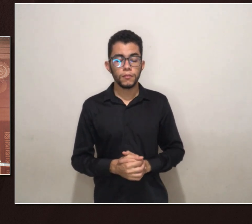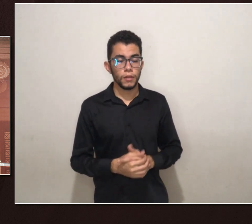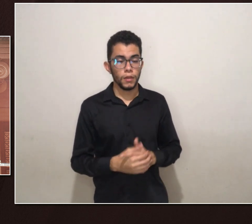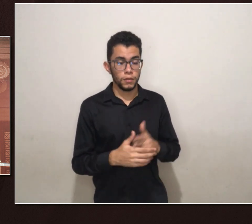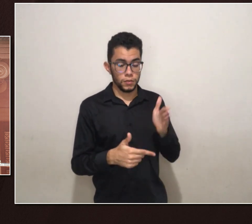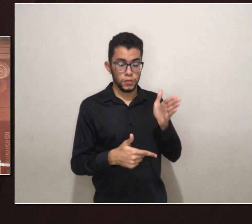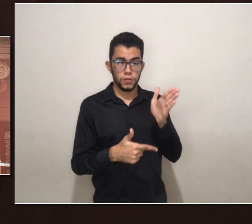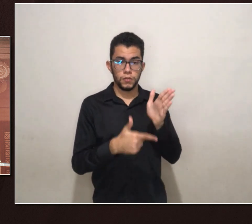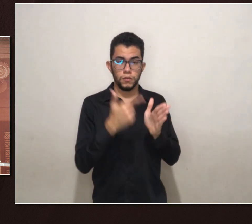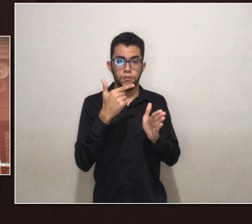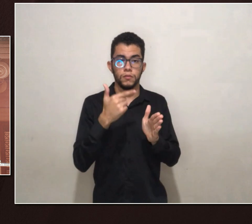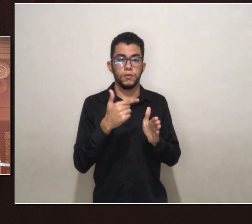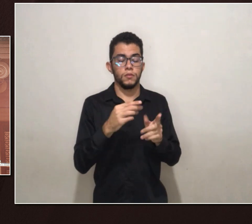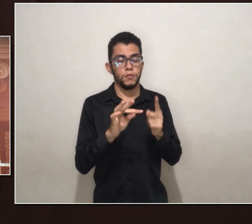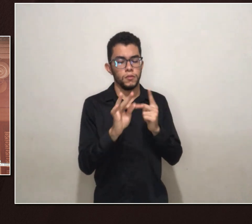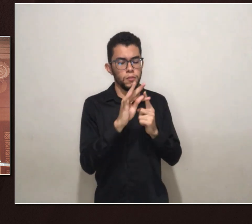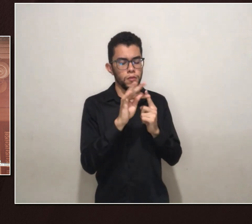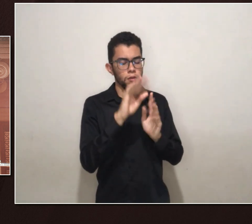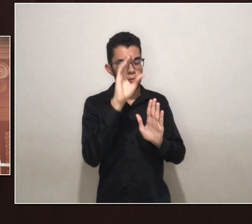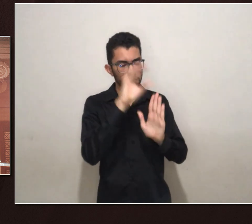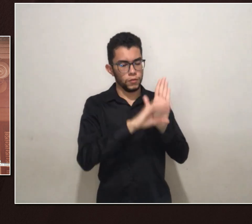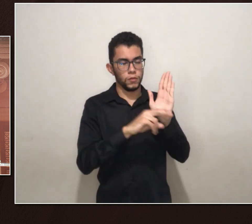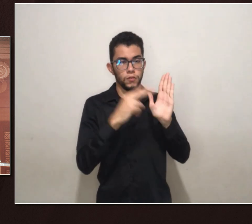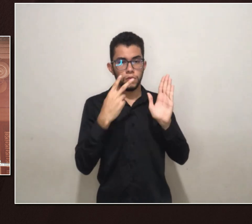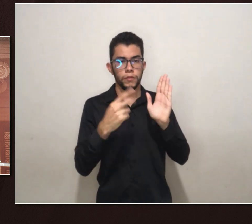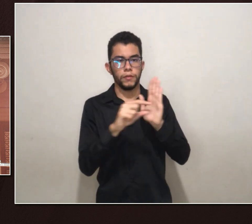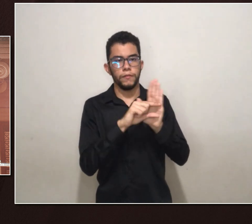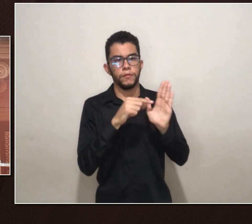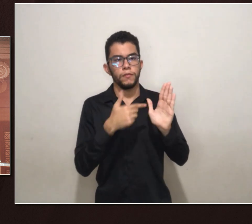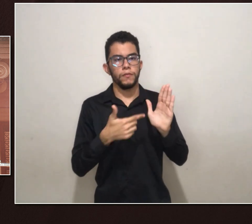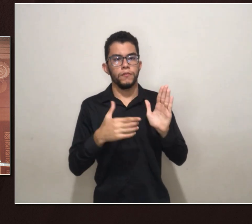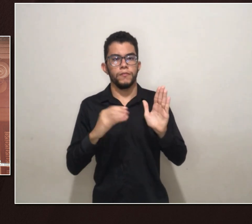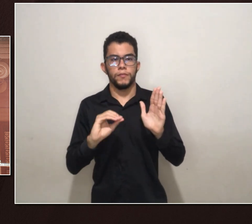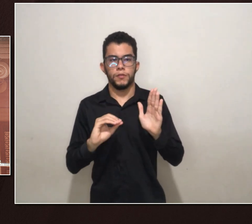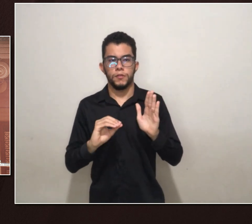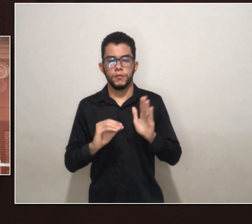2,20. Dá uma olhada.